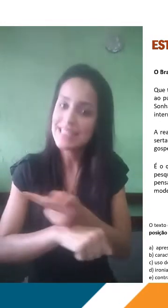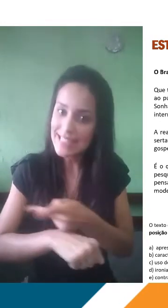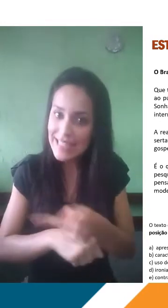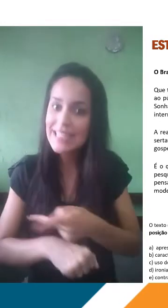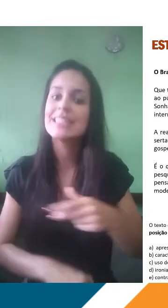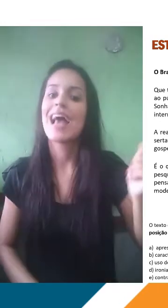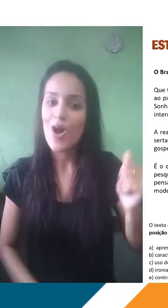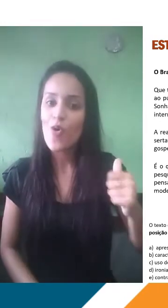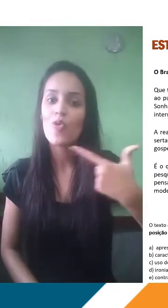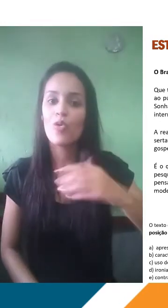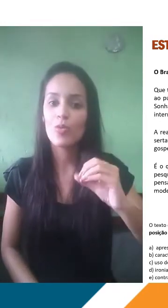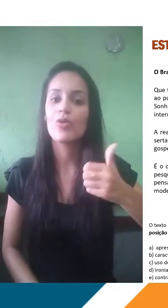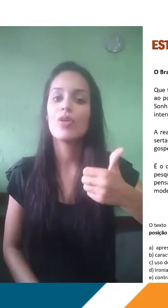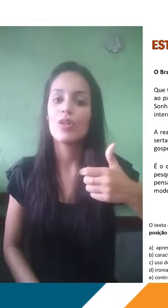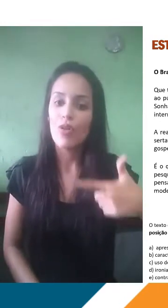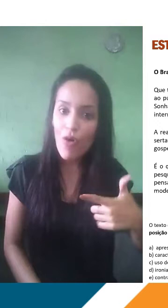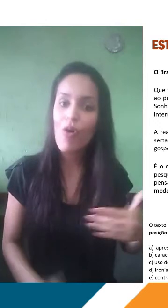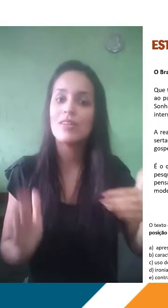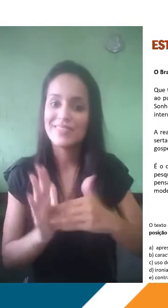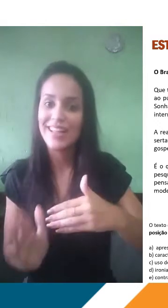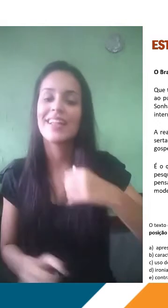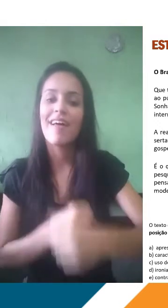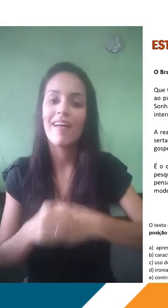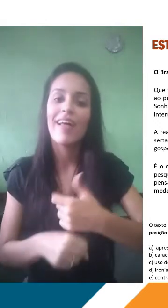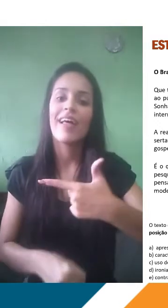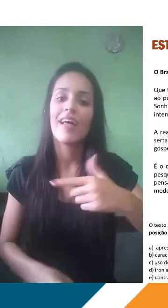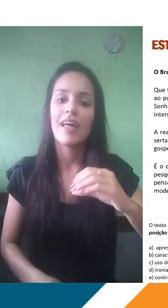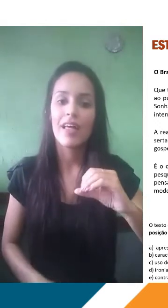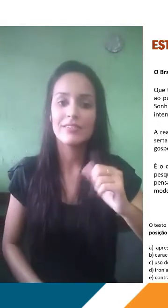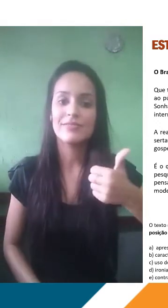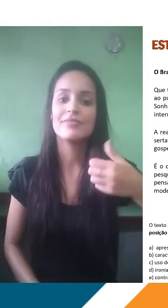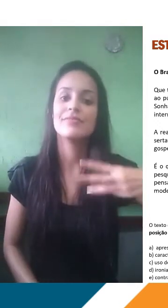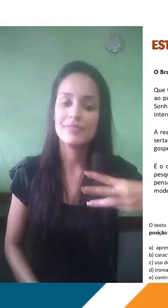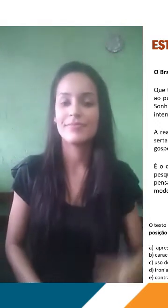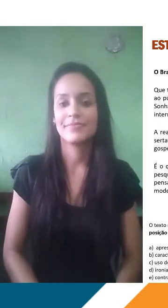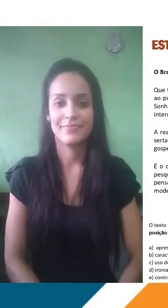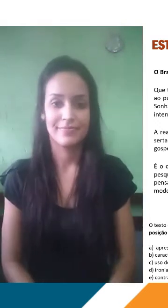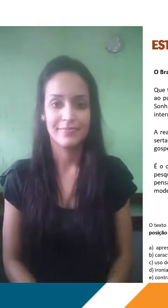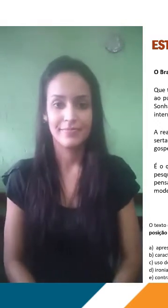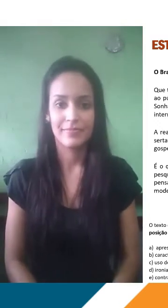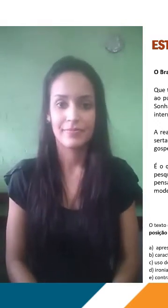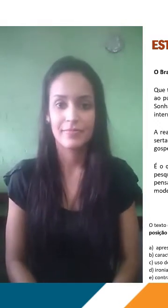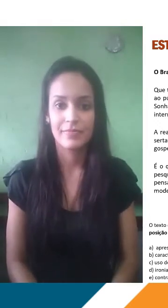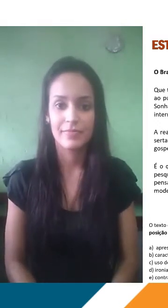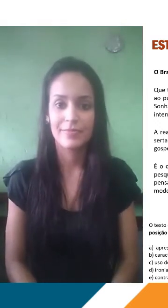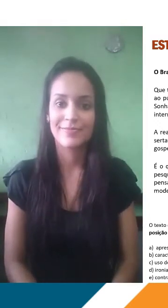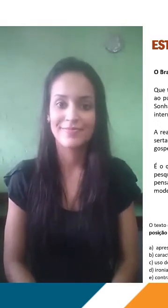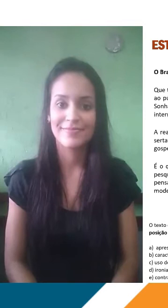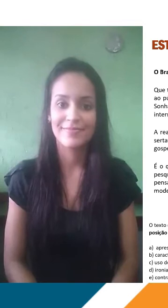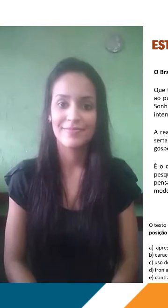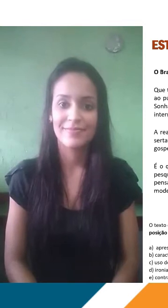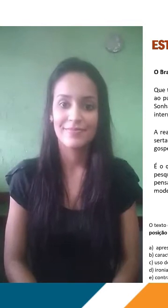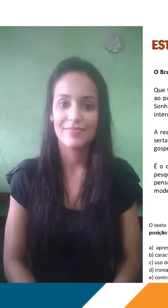2012 e agosto de 2013 pelo Instituto Brasileiro de Opinião Pública e Estatística, Ibope Nesse argumento,